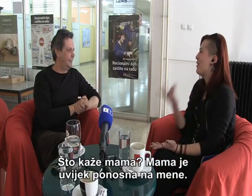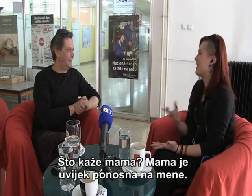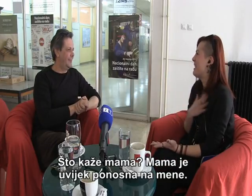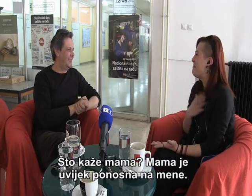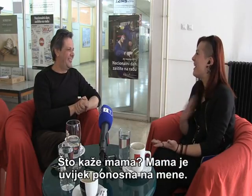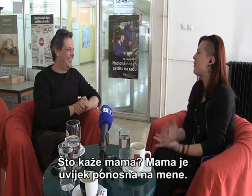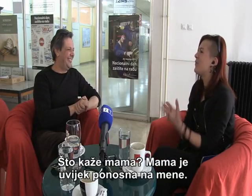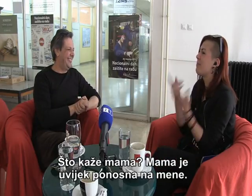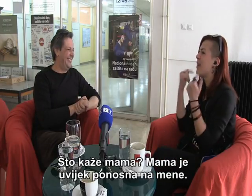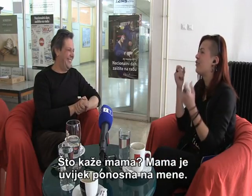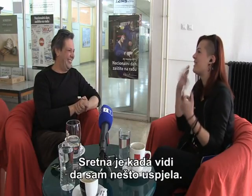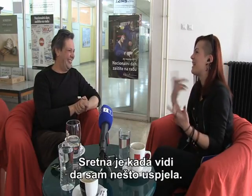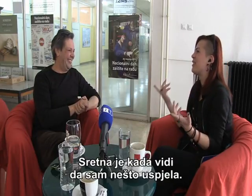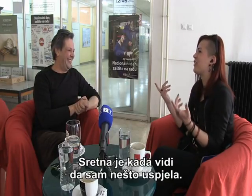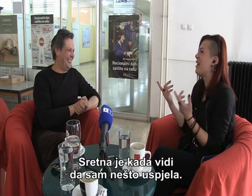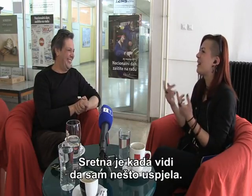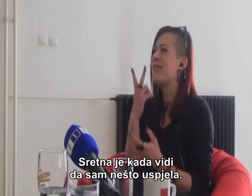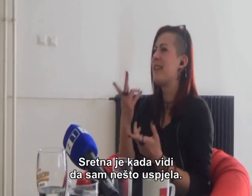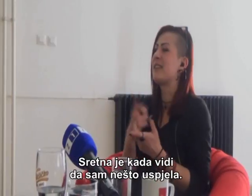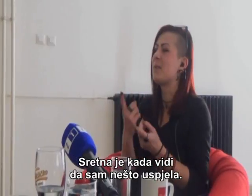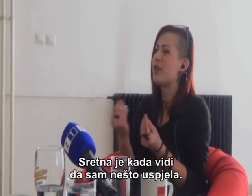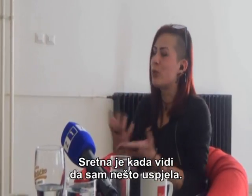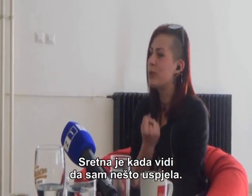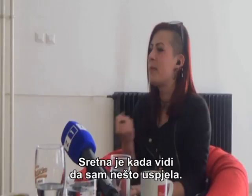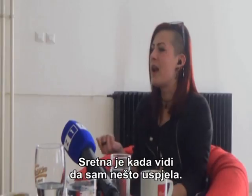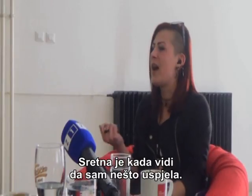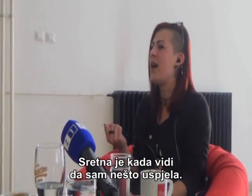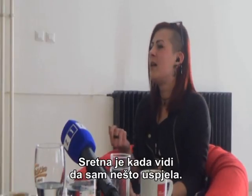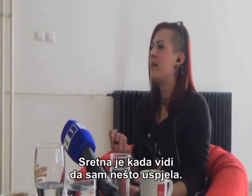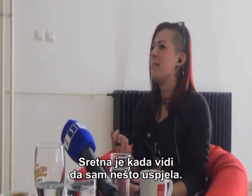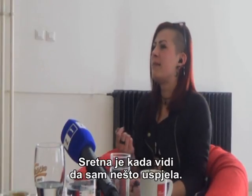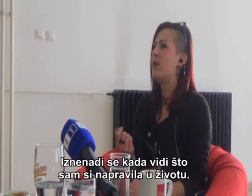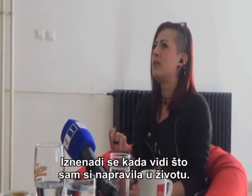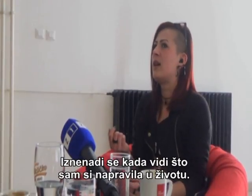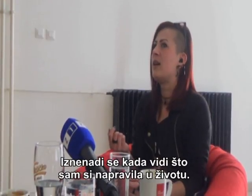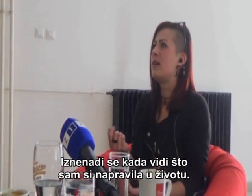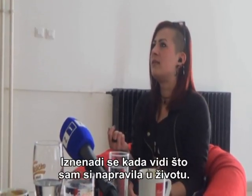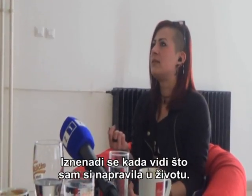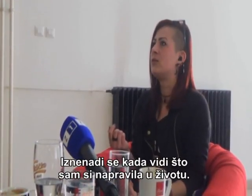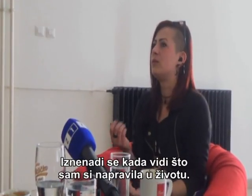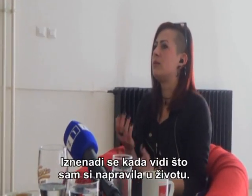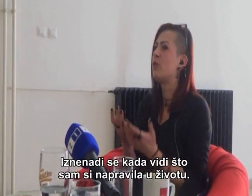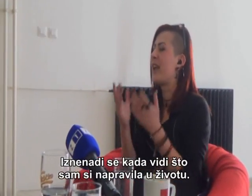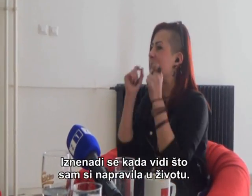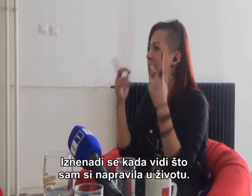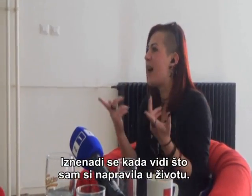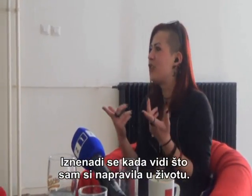ponosi na mene, uvijek plaće češće, kad vidi da sam nešto uspija, pa onda tu uvijek ide naći šta